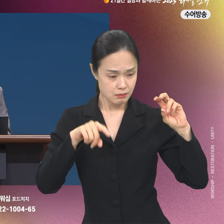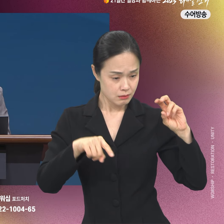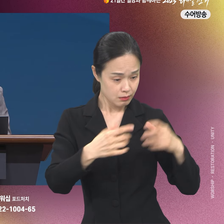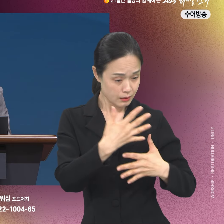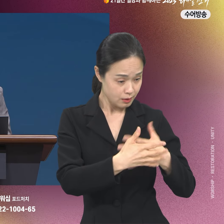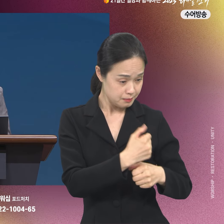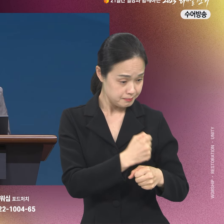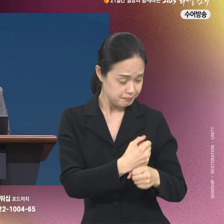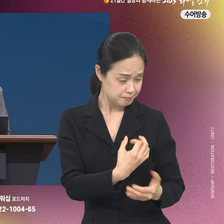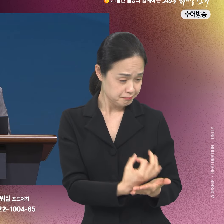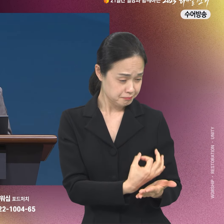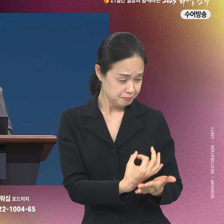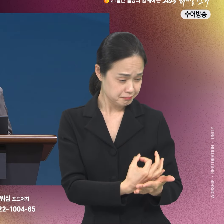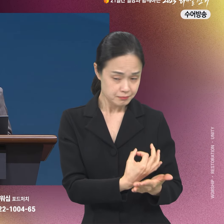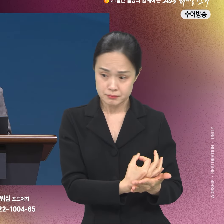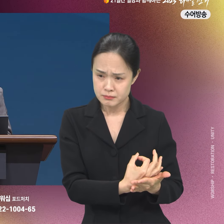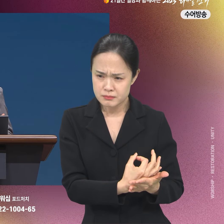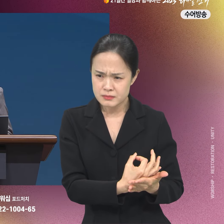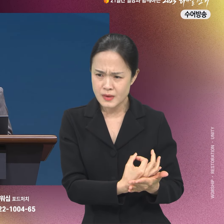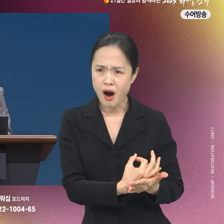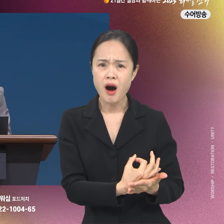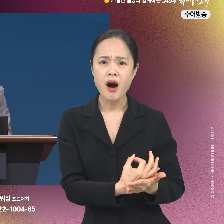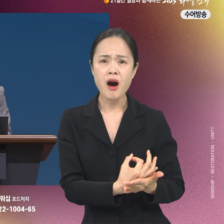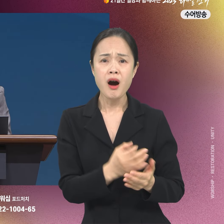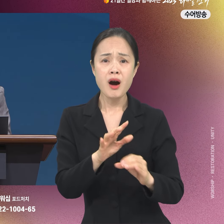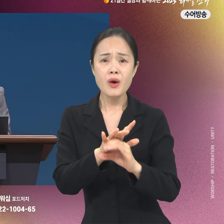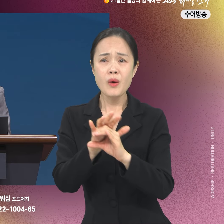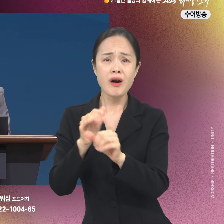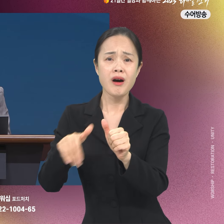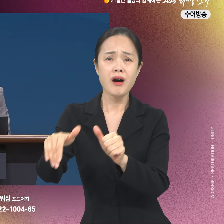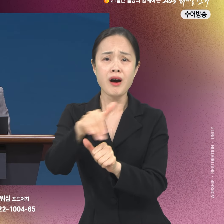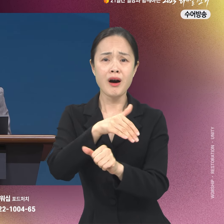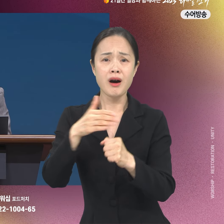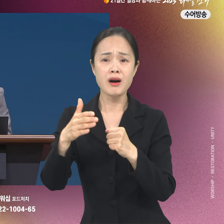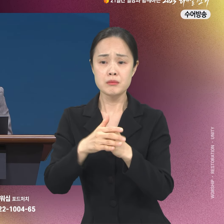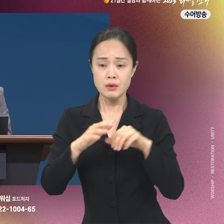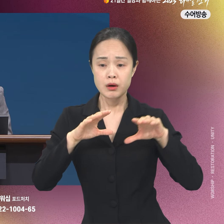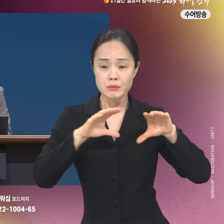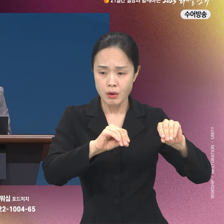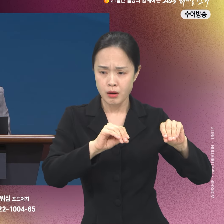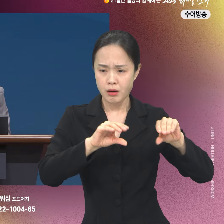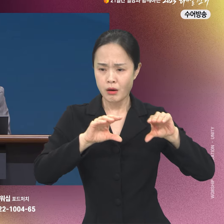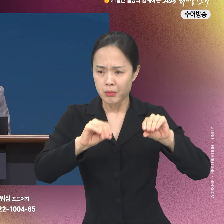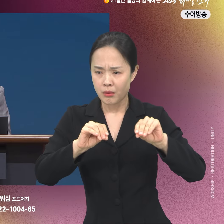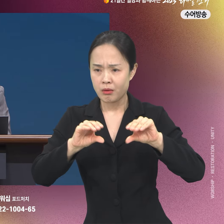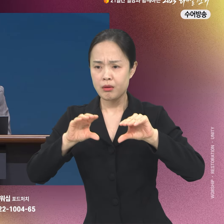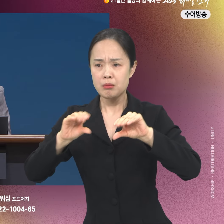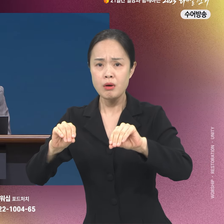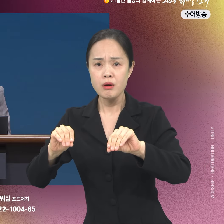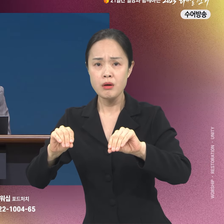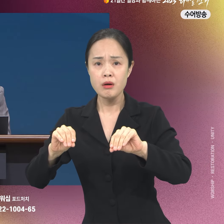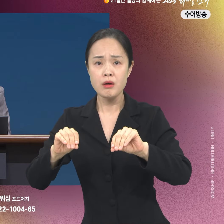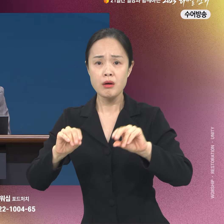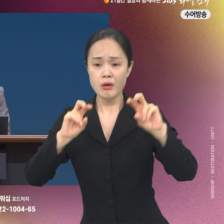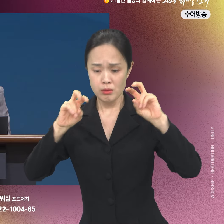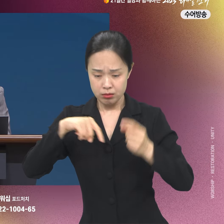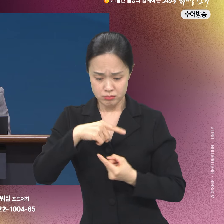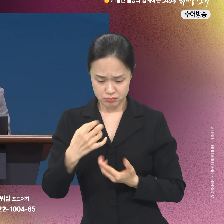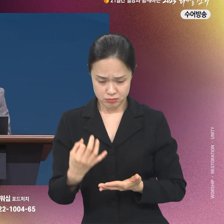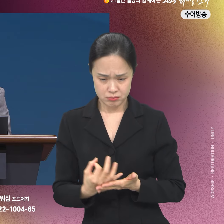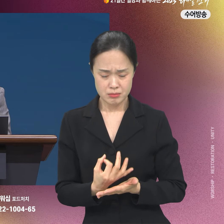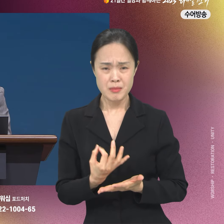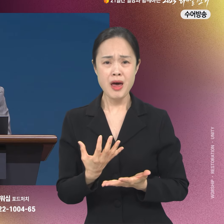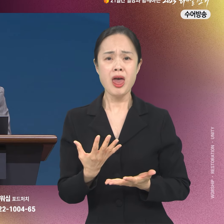중단되는 상황이 발생했어요. 영화 제작이나 이런 게 다 모든 게 다 멈춰버렸기 때문에. 그래서 제가